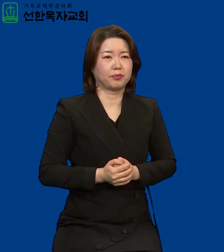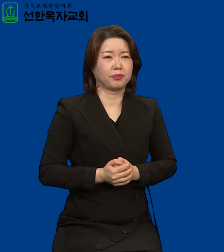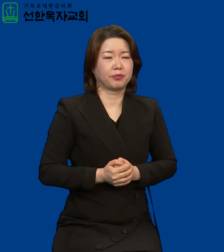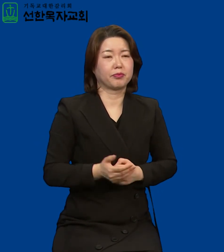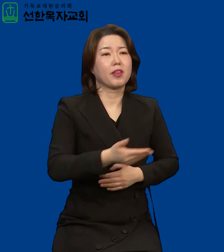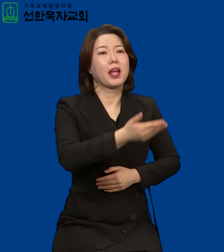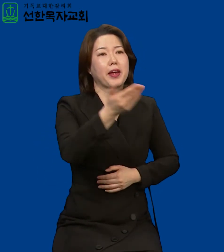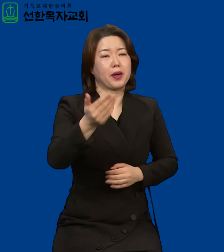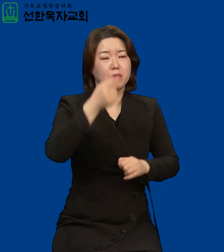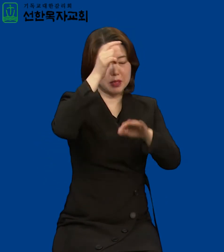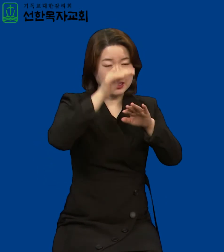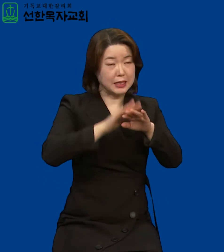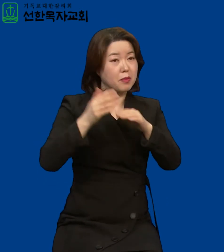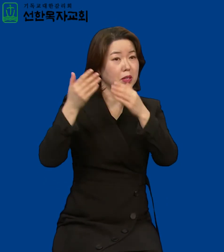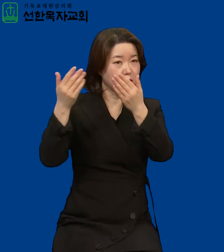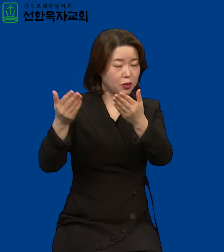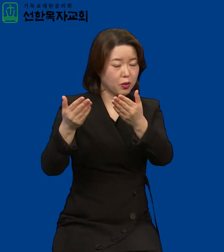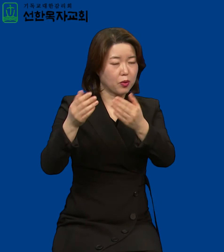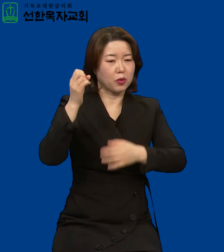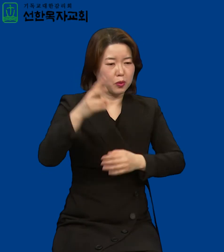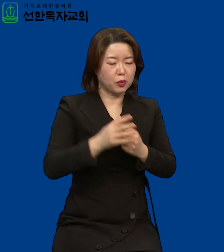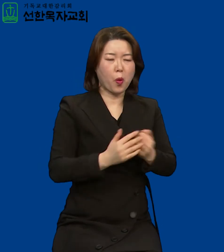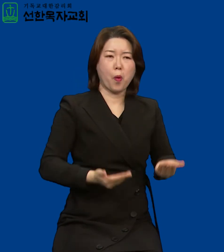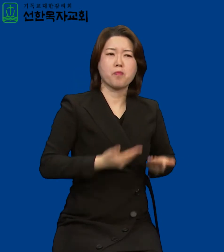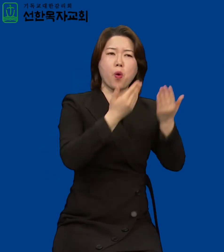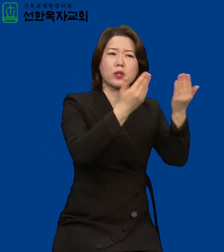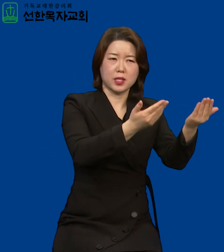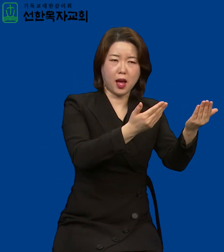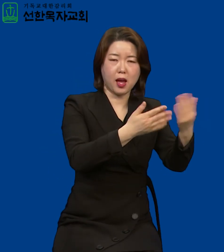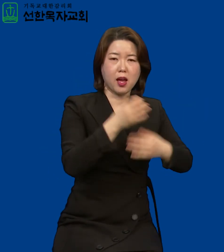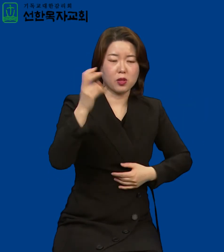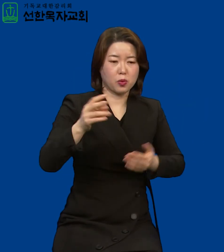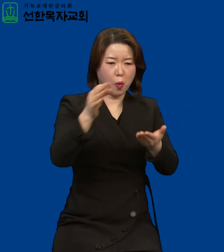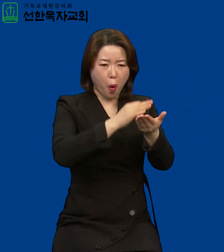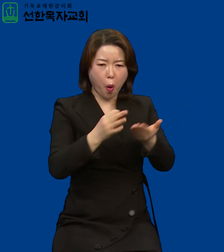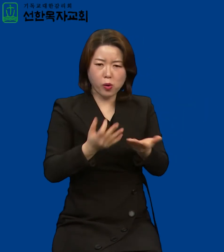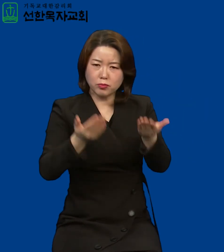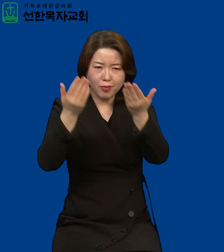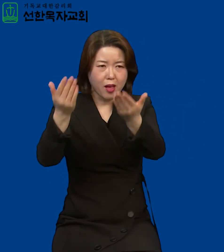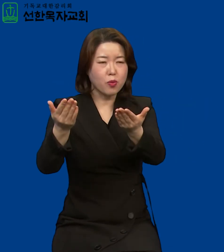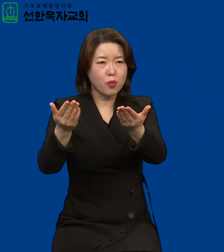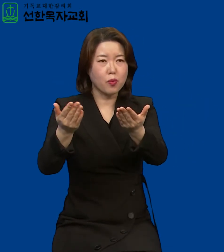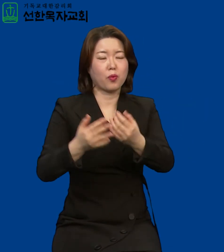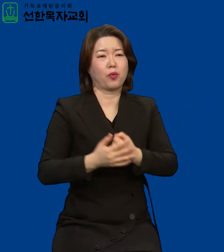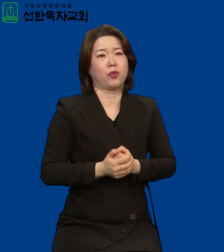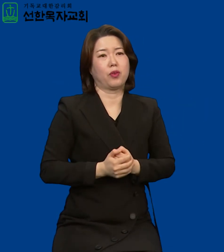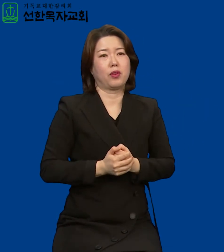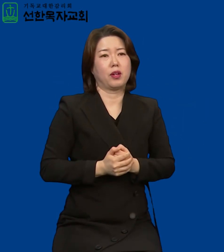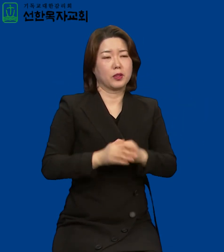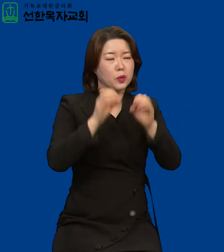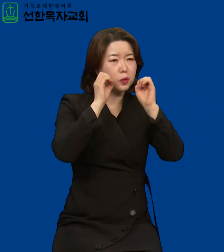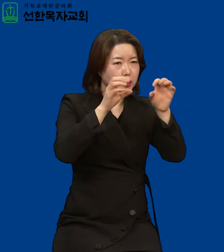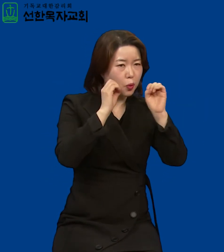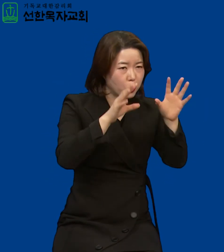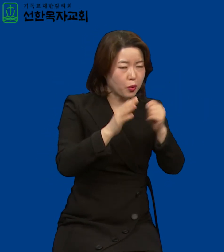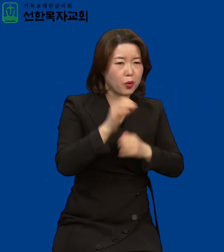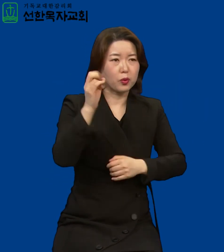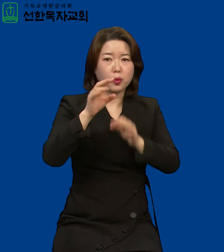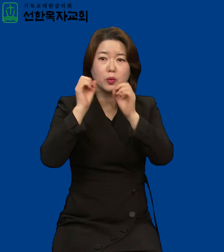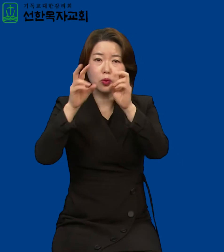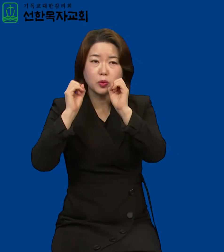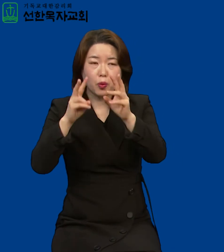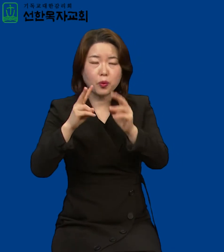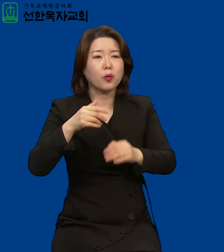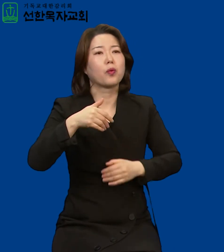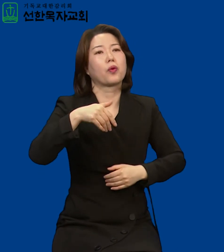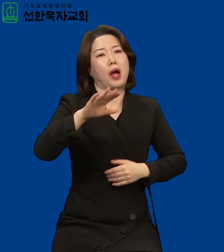여러분, 예배를 드려도, 봉사를 해도, 헌금을 많이 해도, 전도를 하고 선교를 나간다